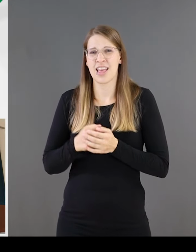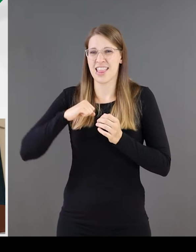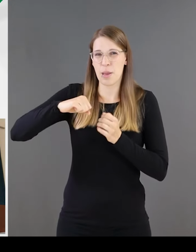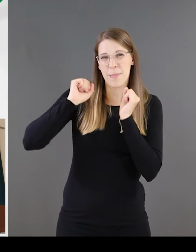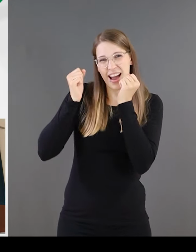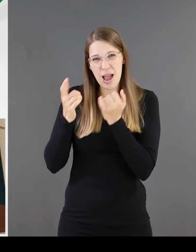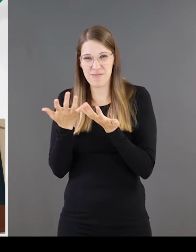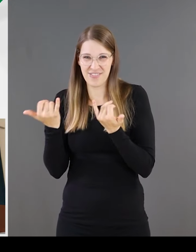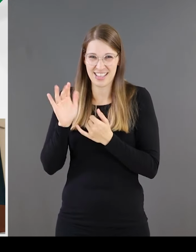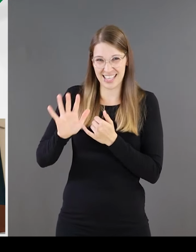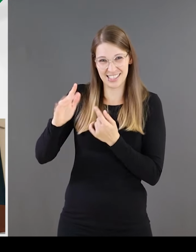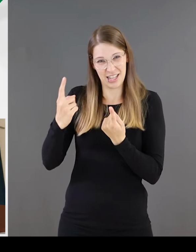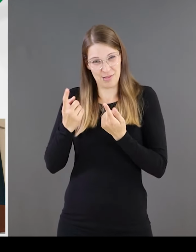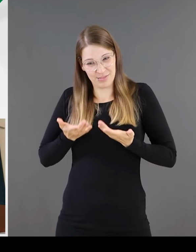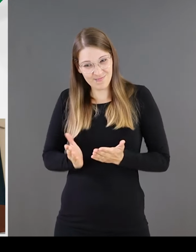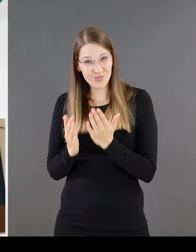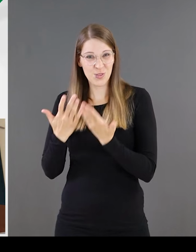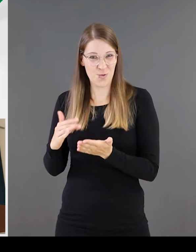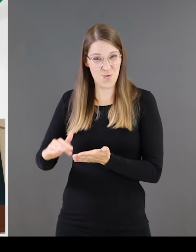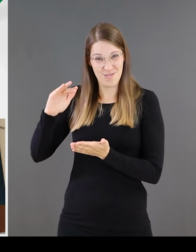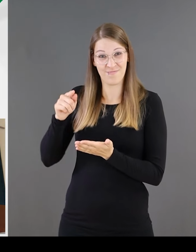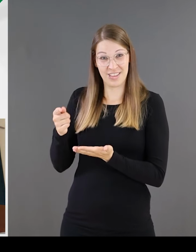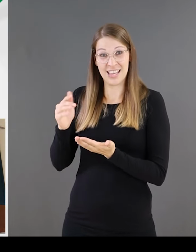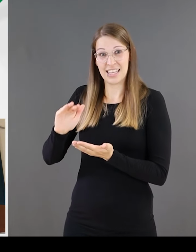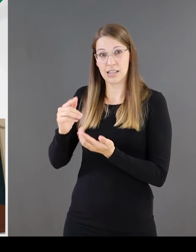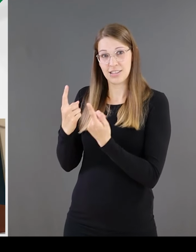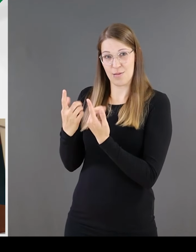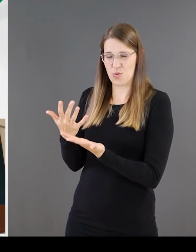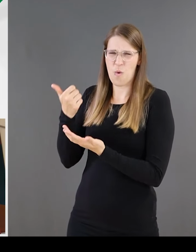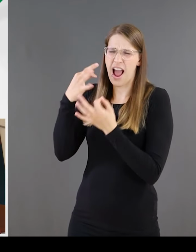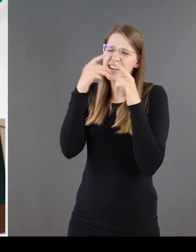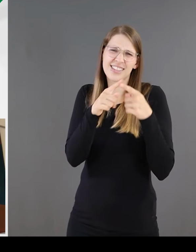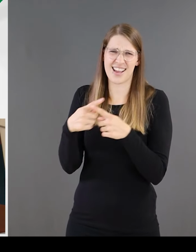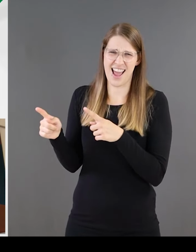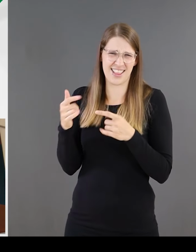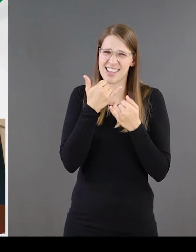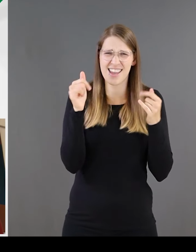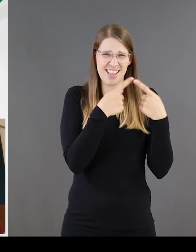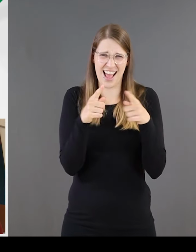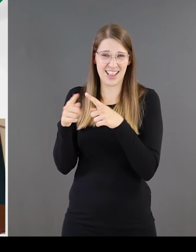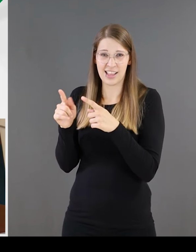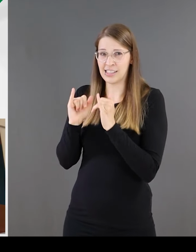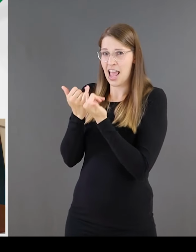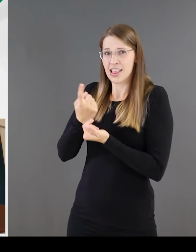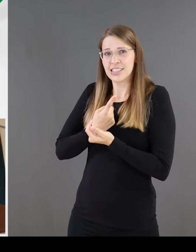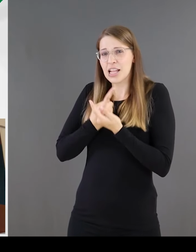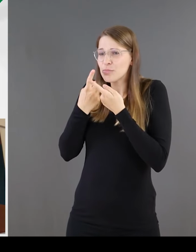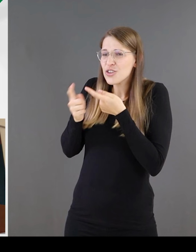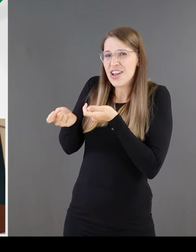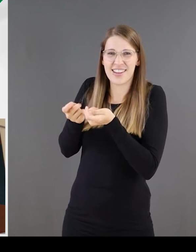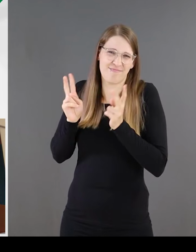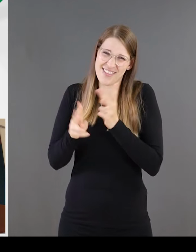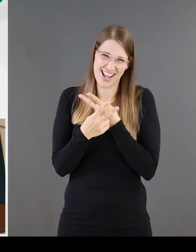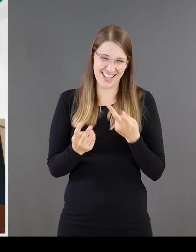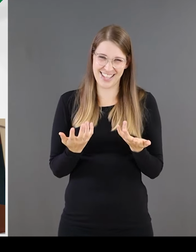Temperament ist einzigartig und von den Eltern leider nicht frei wählbar. Die Autonomie-Phase oder die Trotzphase, wie sie im